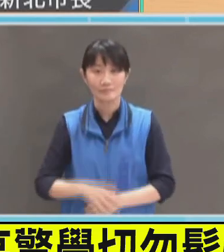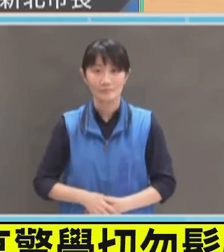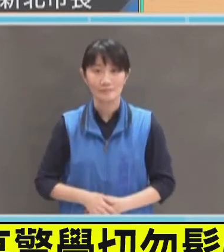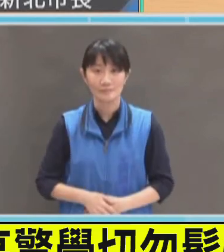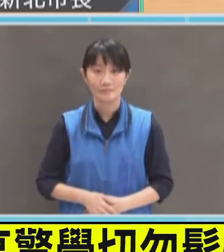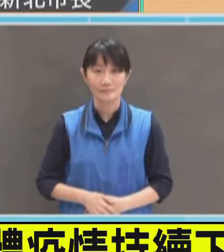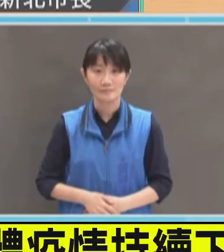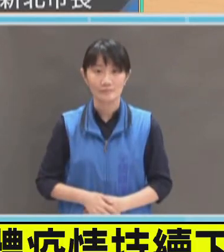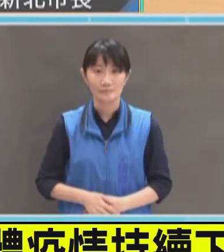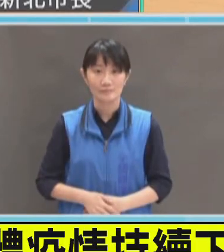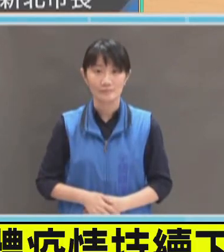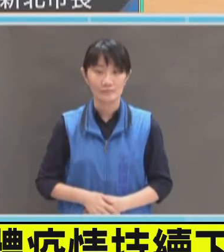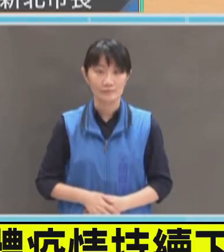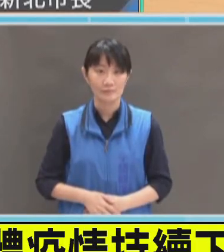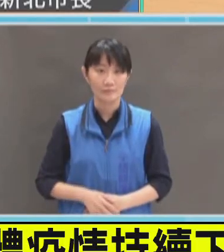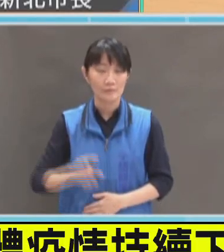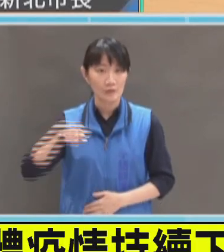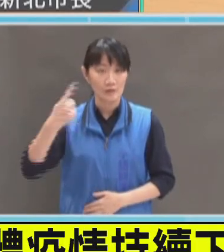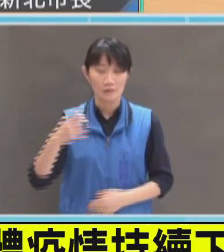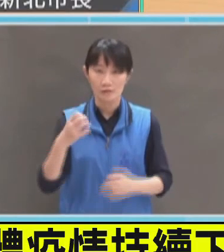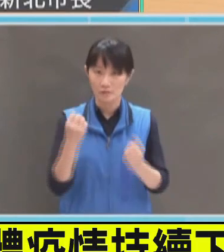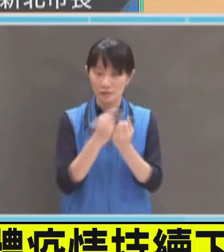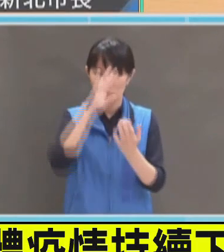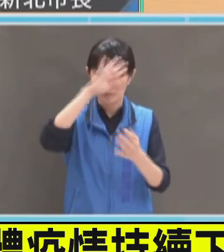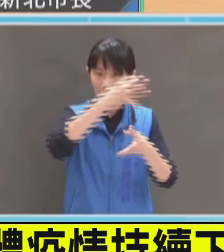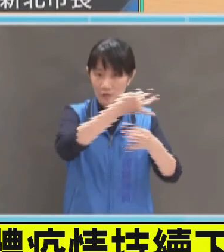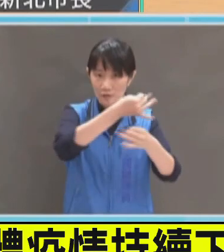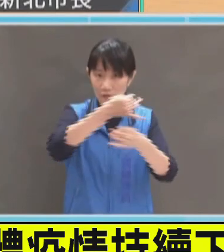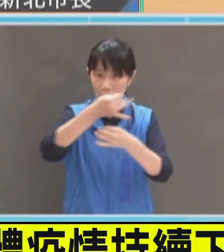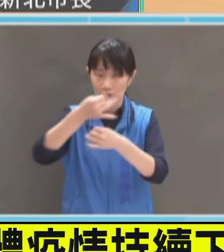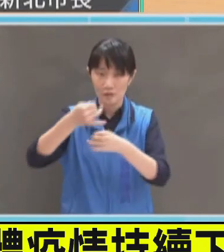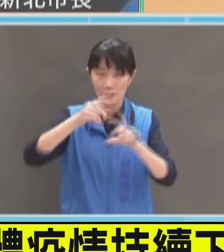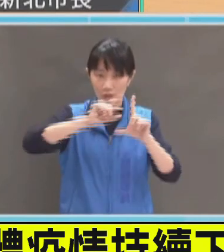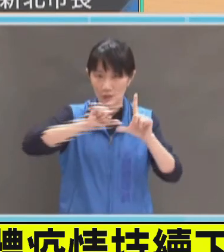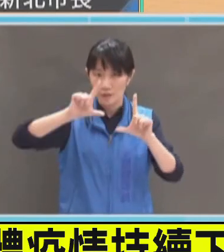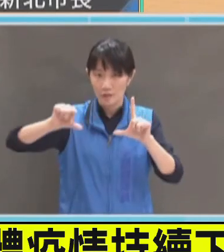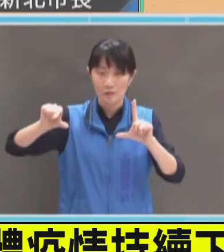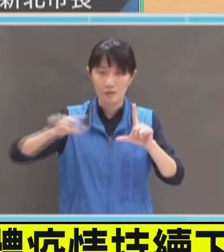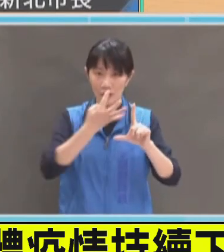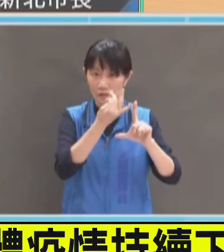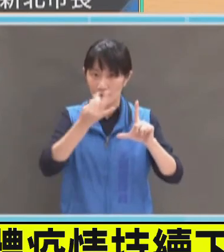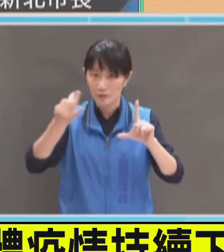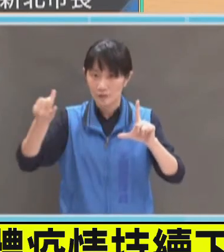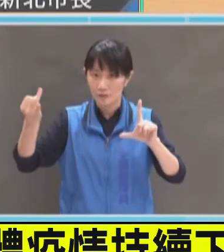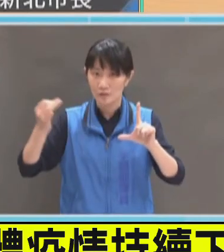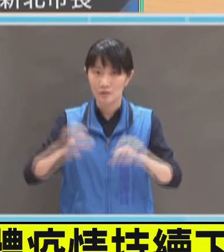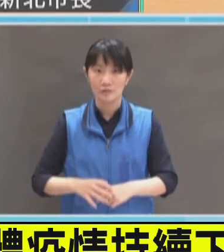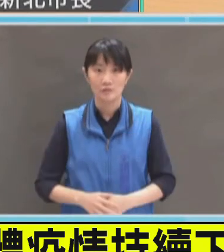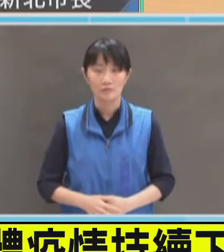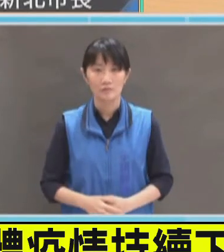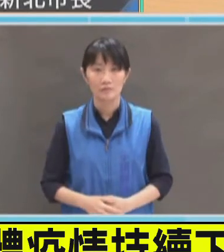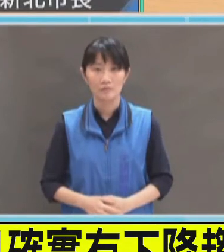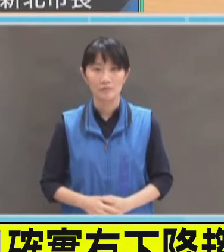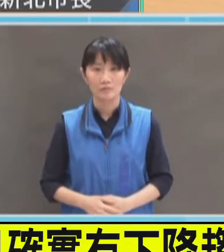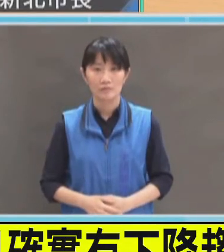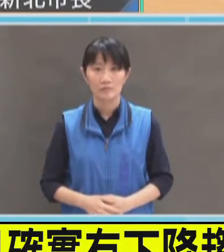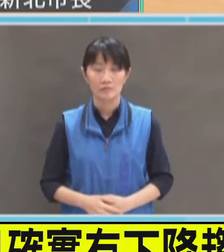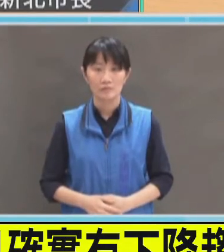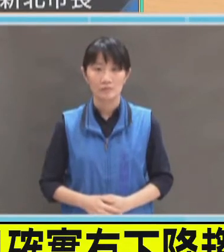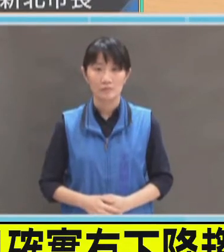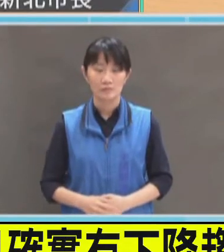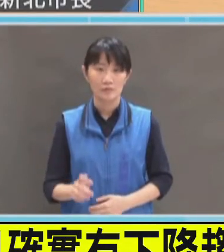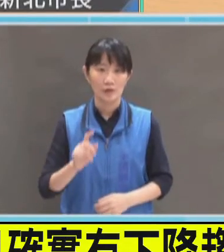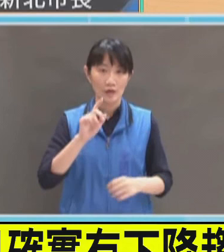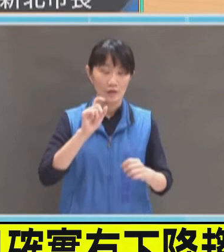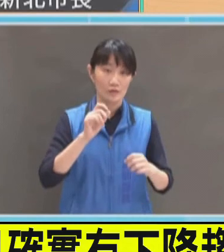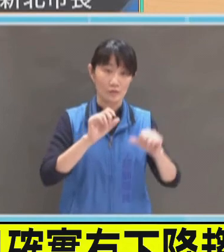这就是我们的一发病日确诊的数据。各位可以看到这些数据，从我们十七周跟